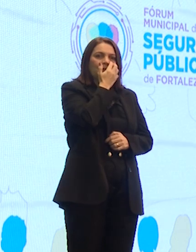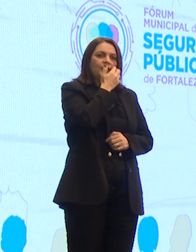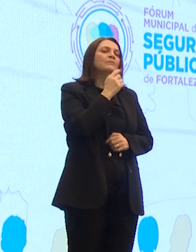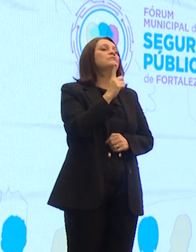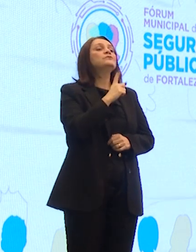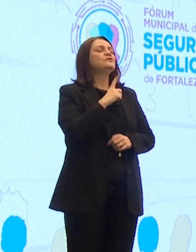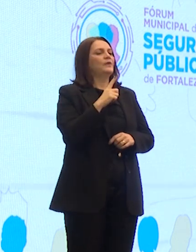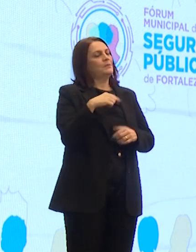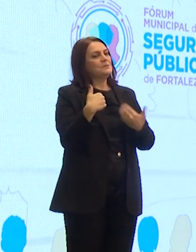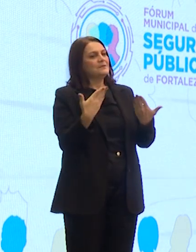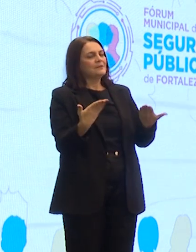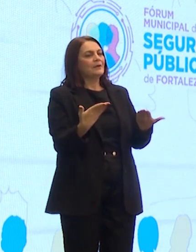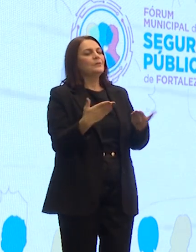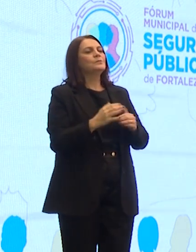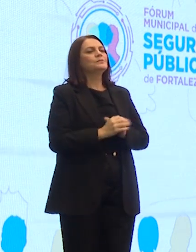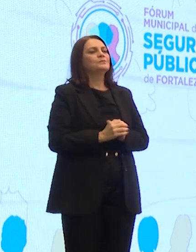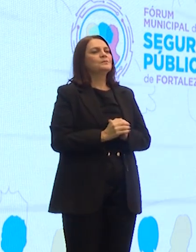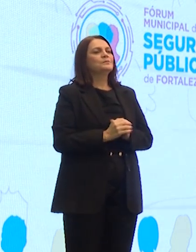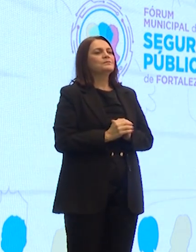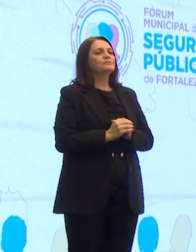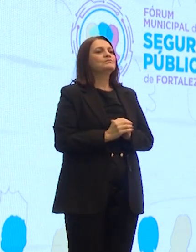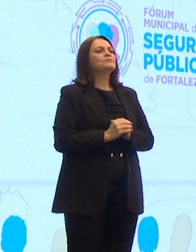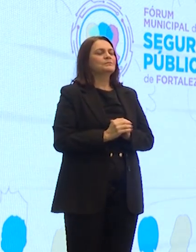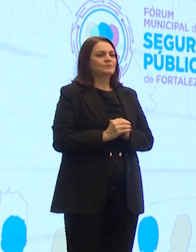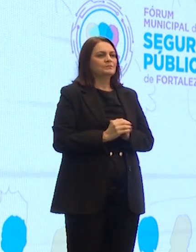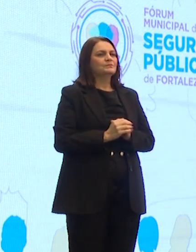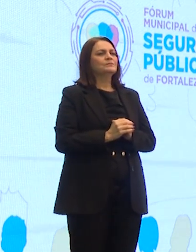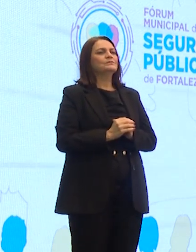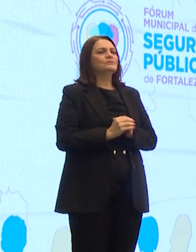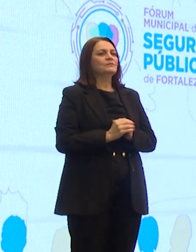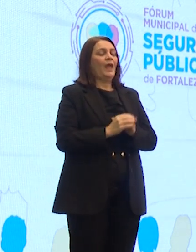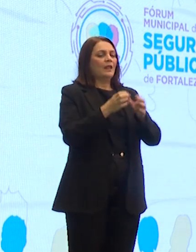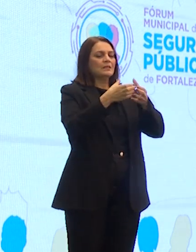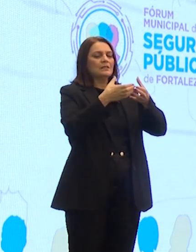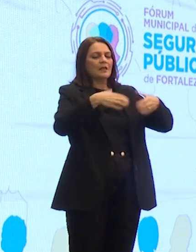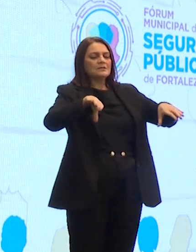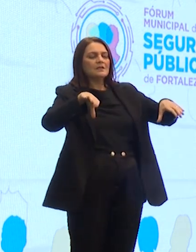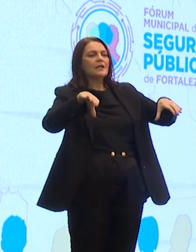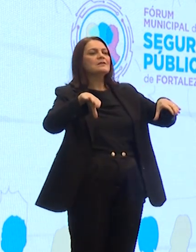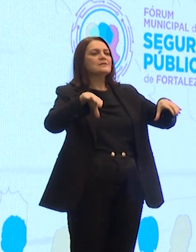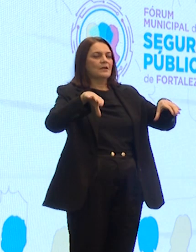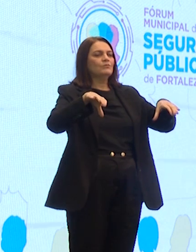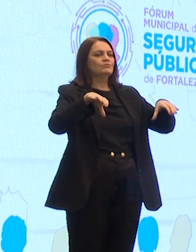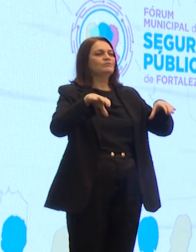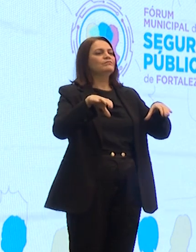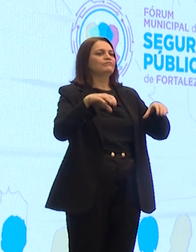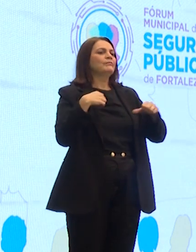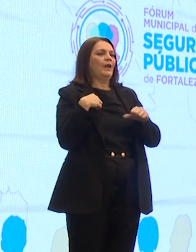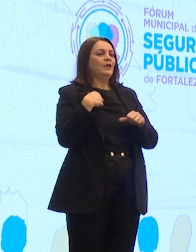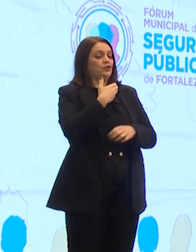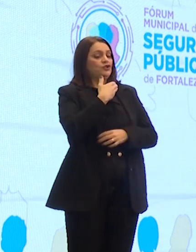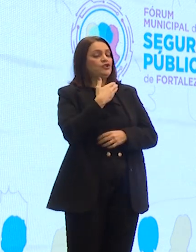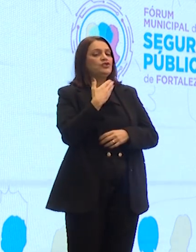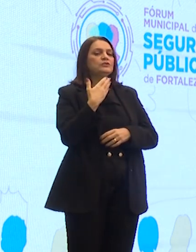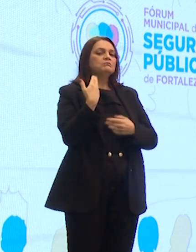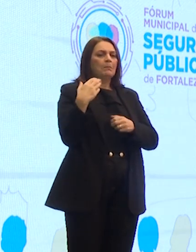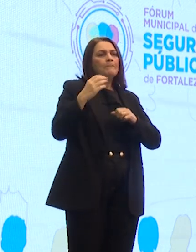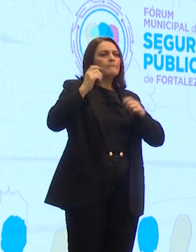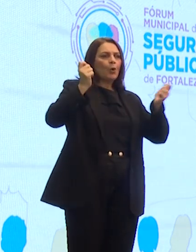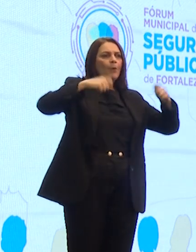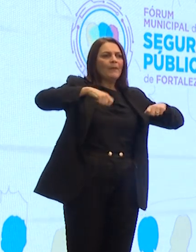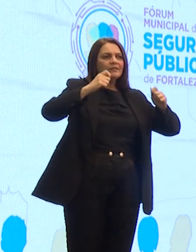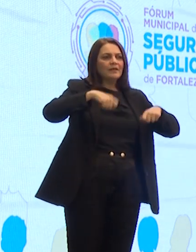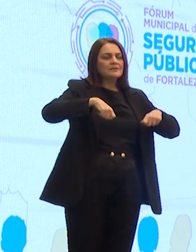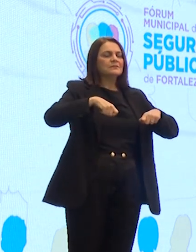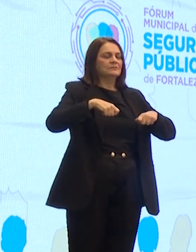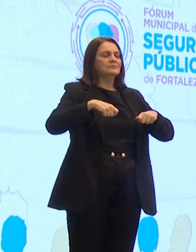tivemos, portanto, a progressiva descentralização de competências deste ente central para os entes